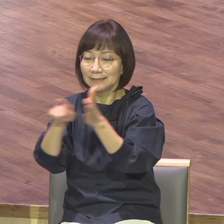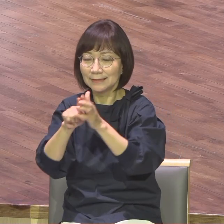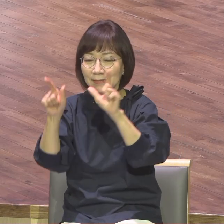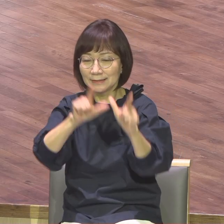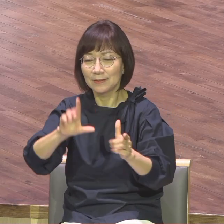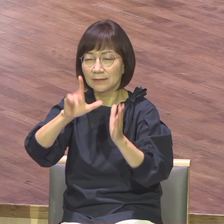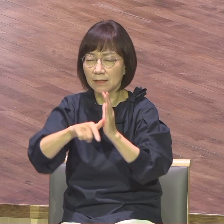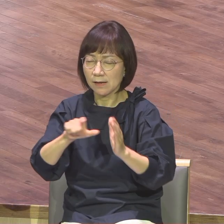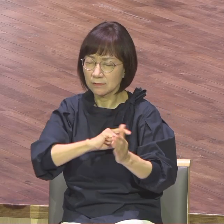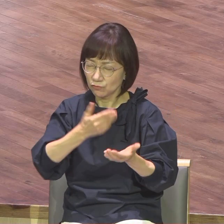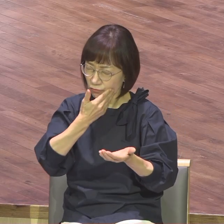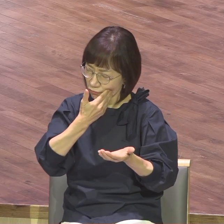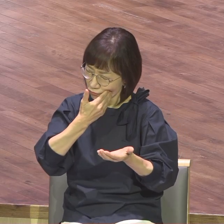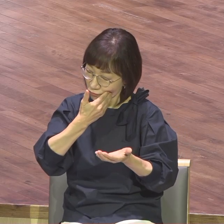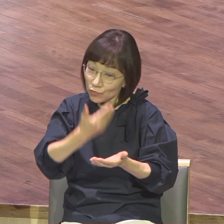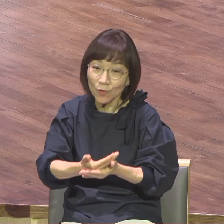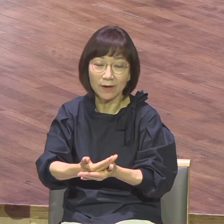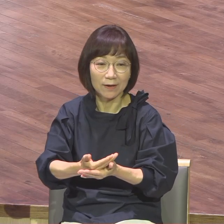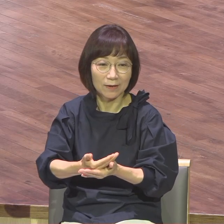플랫폼이 되어야 된다.